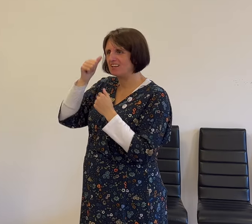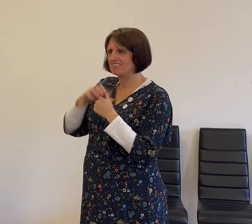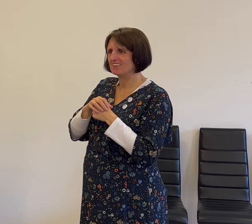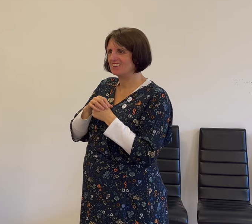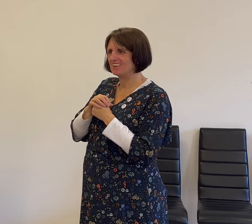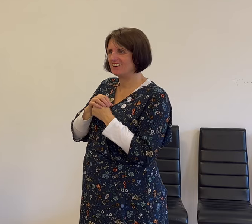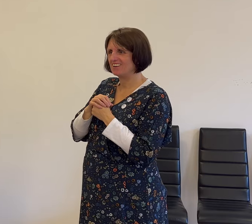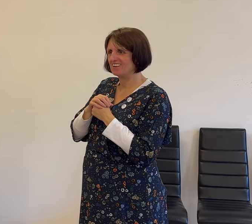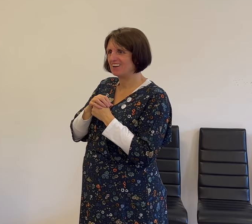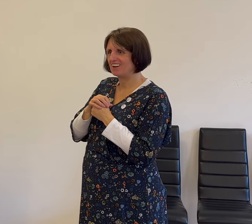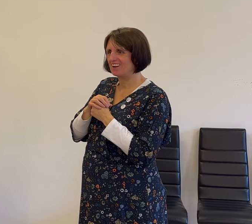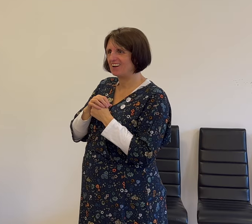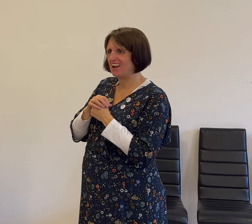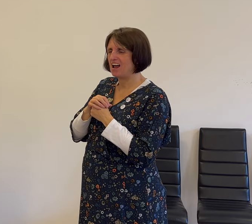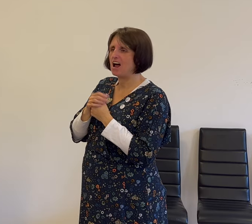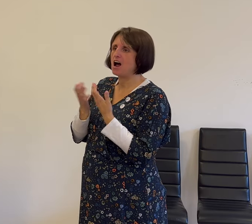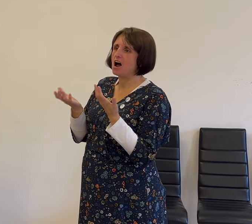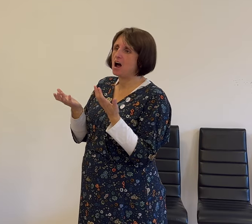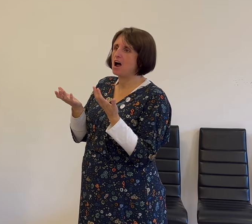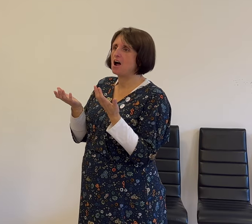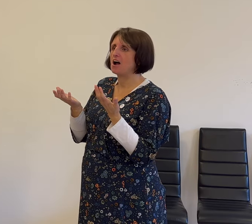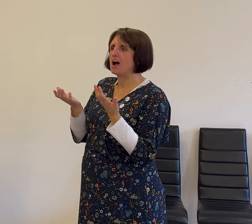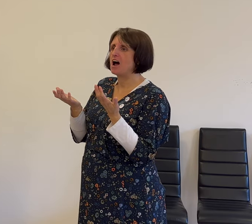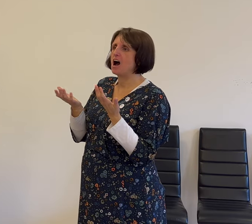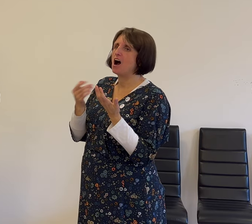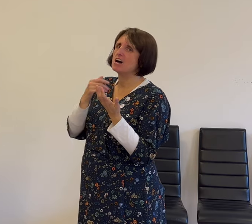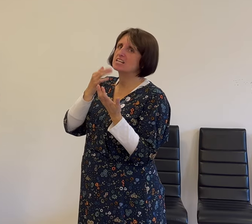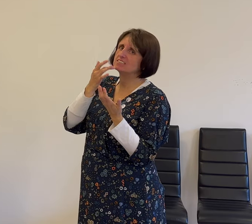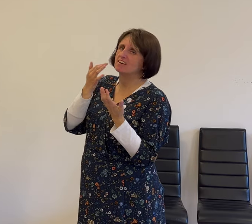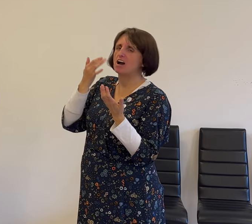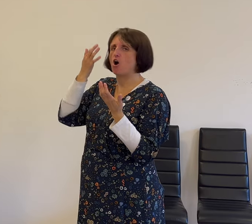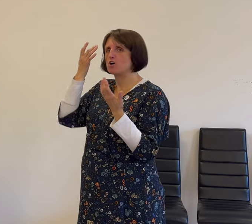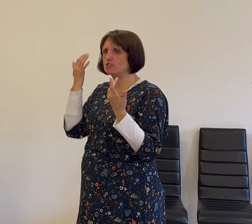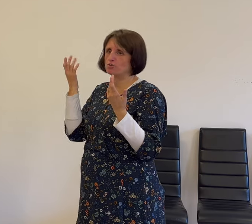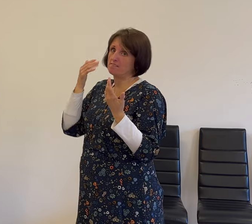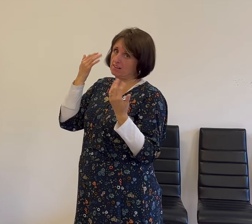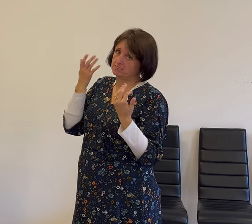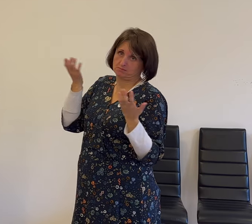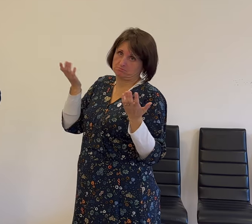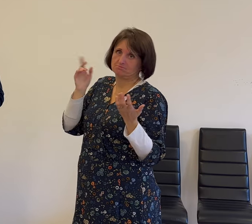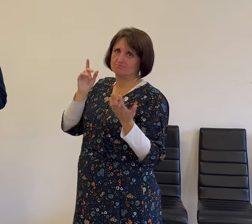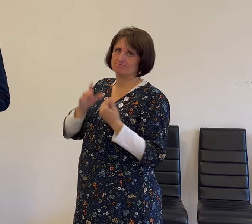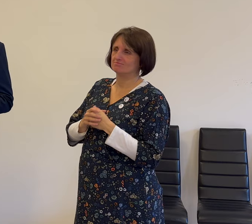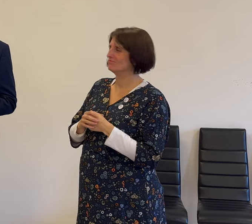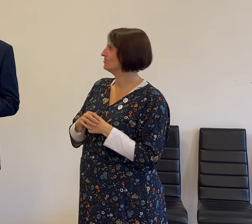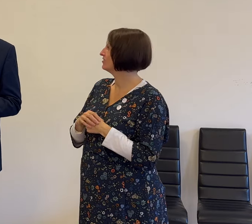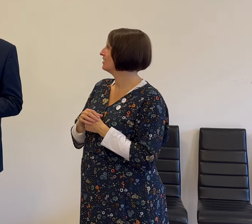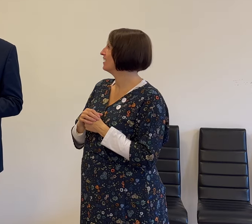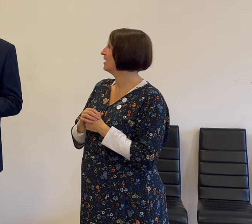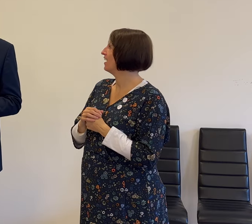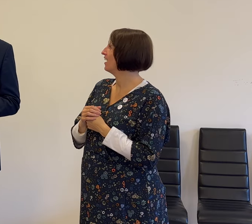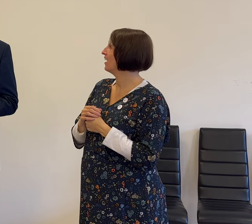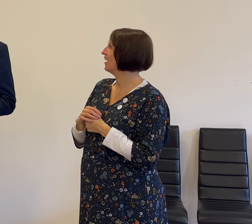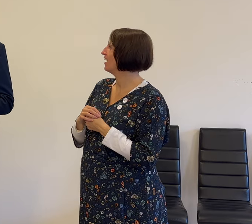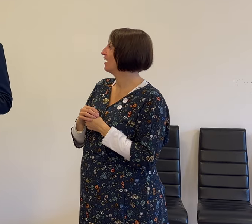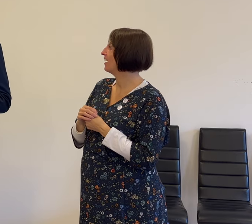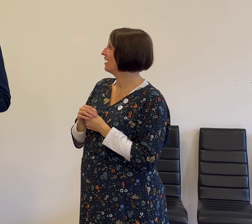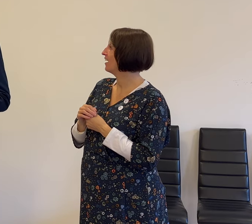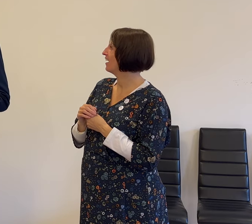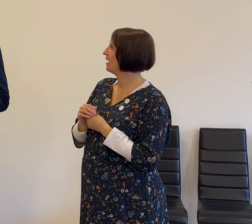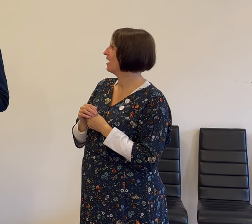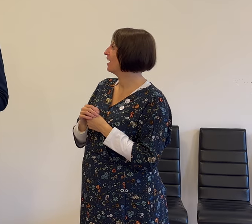je červený, což může odkazovat na krev. A potom máte někoho, kdo má šupiny. A ryba to